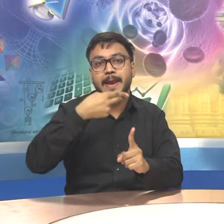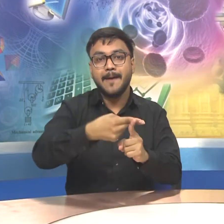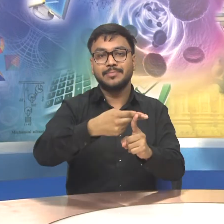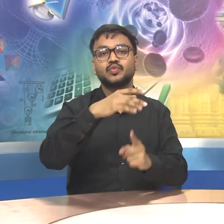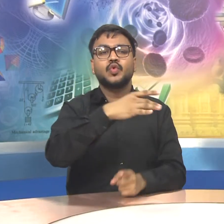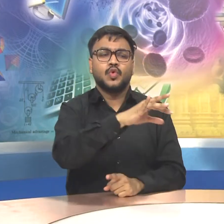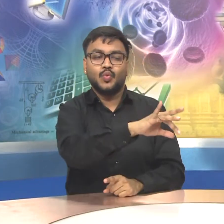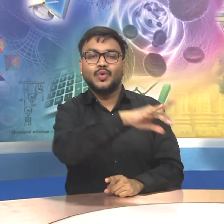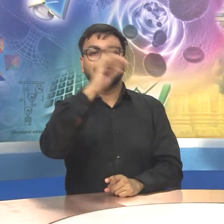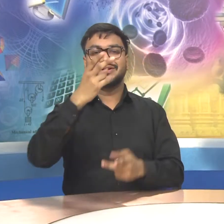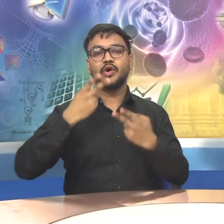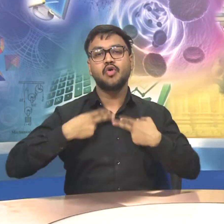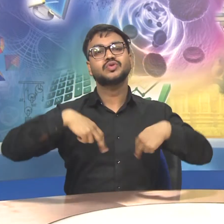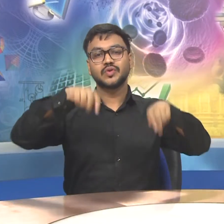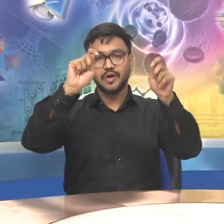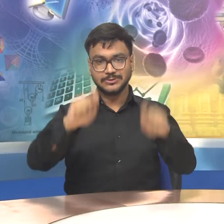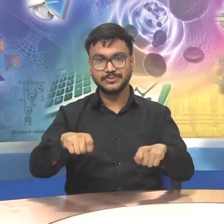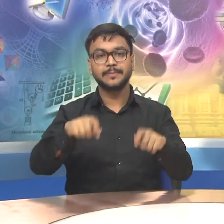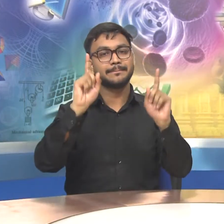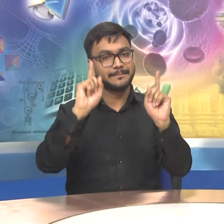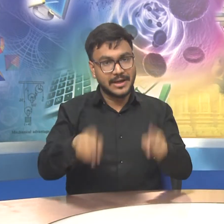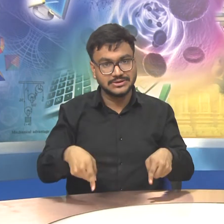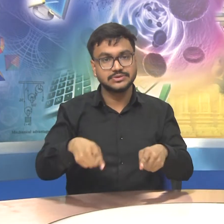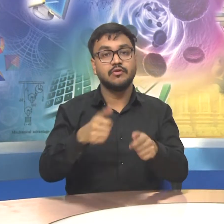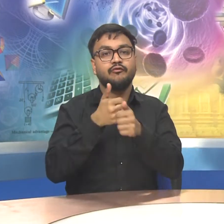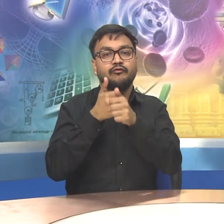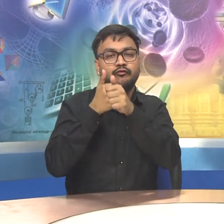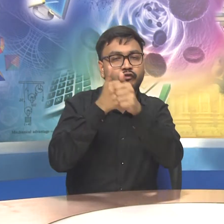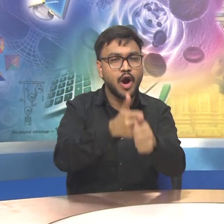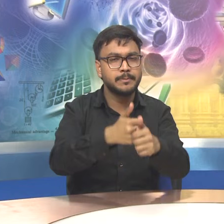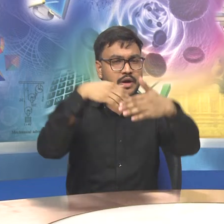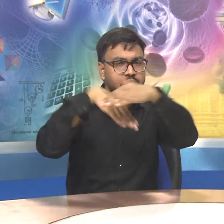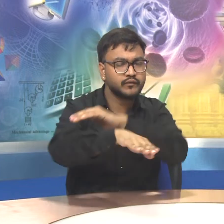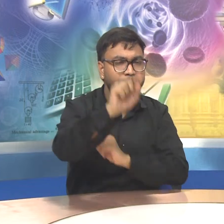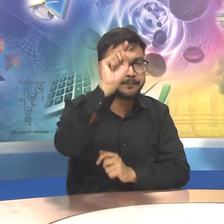as if he or she fulfills one of the following conditions.